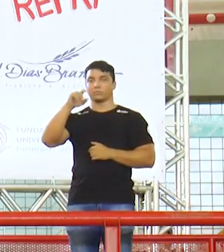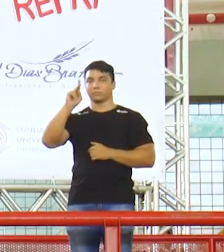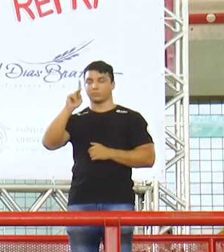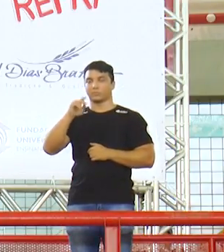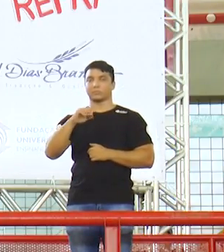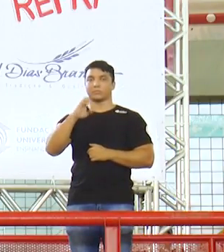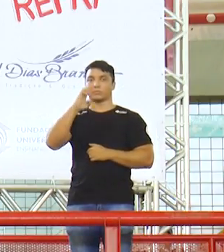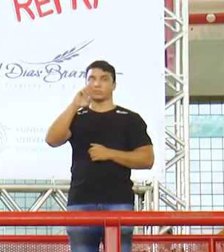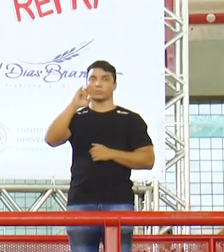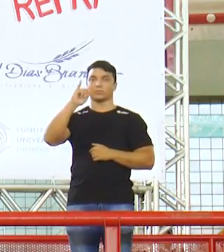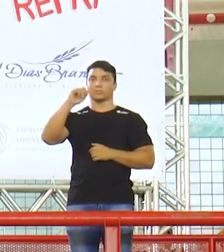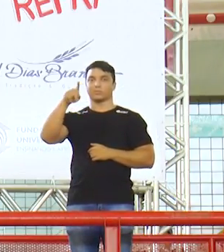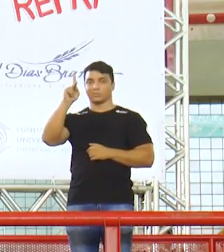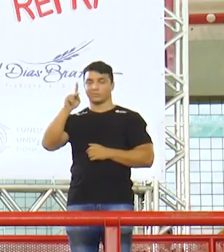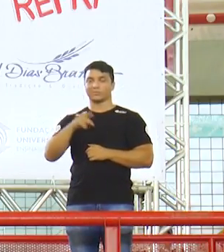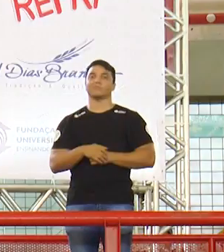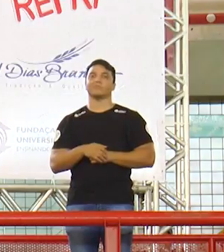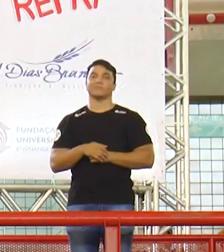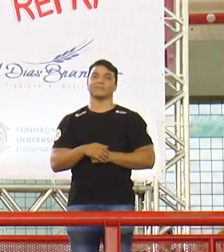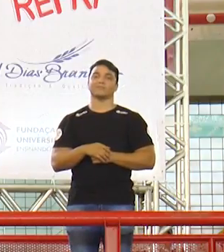E-R-I-K, para ficar mais bonito.